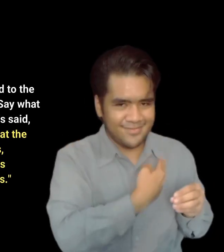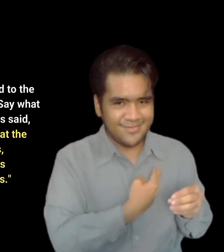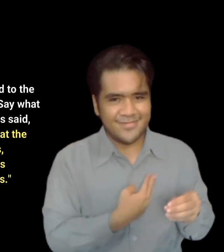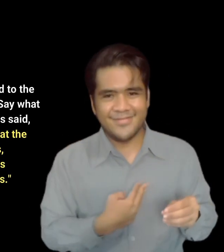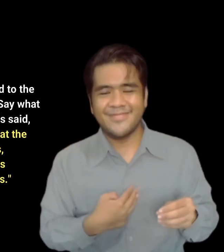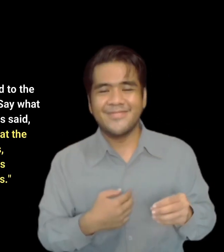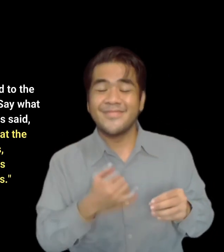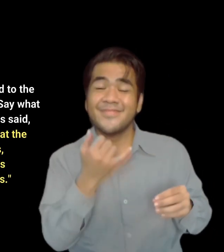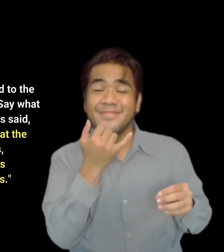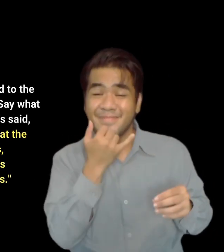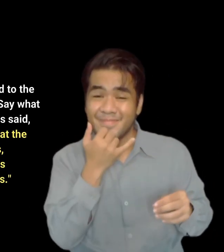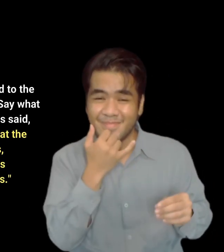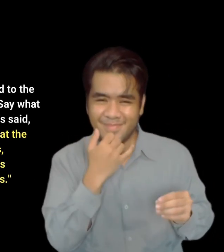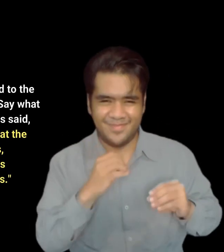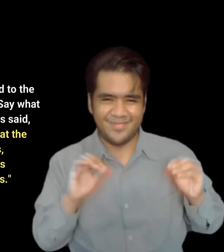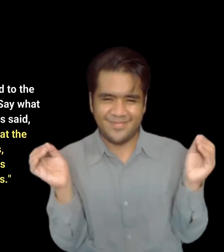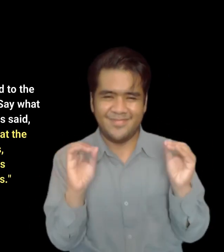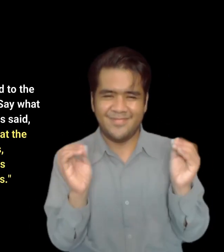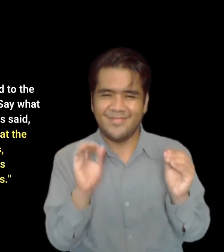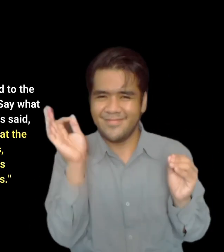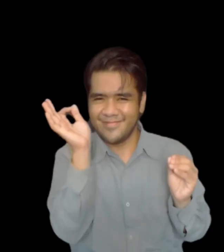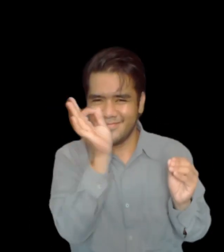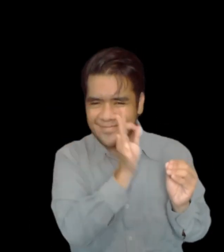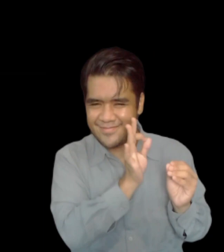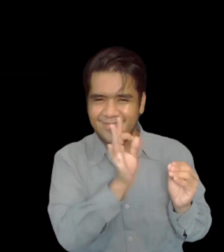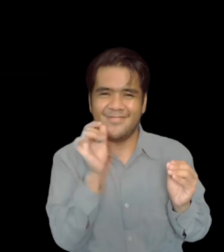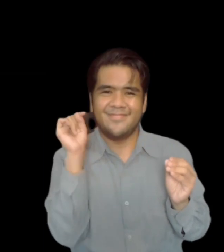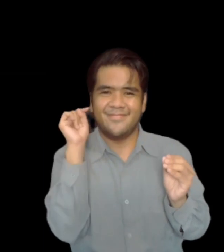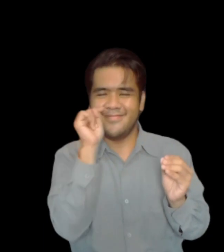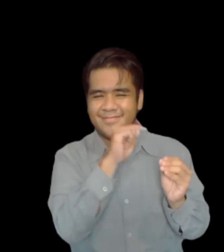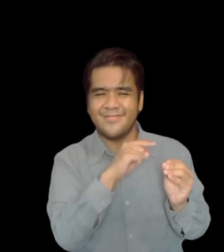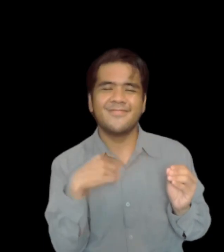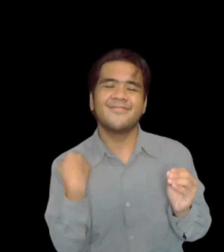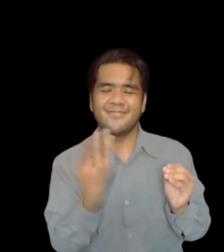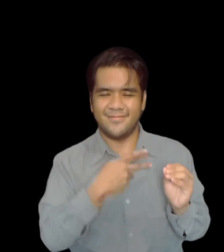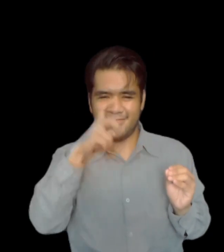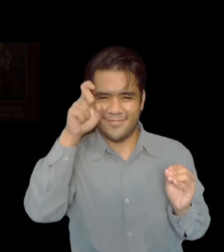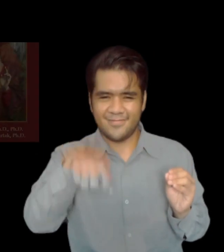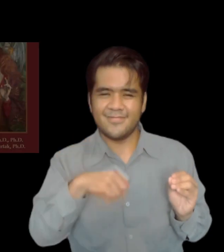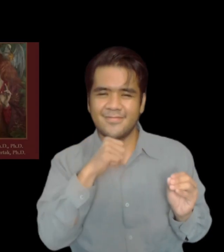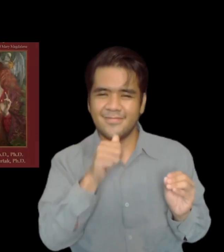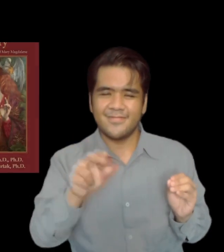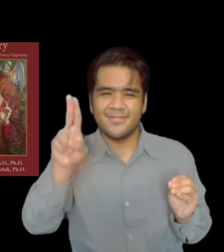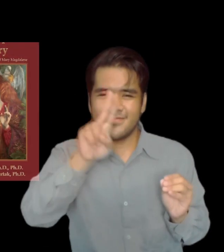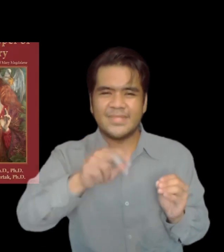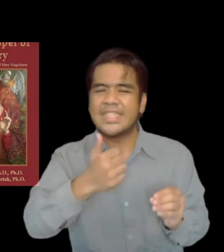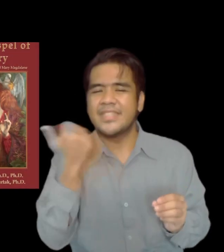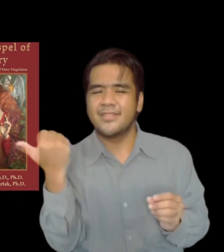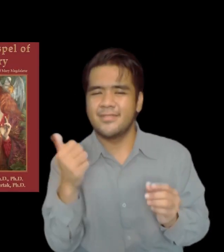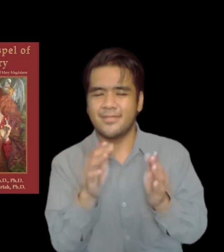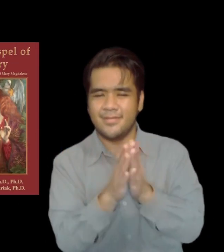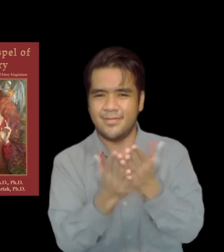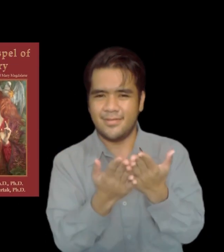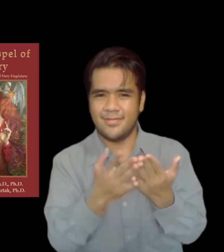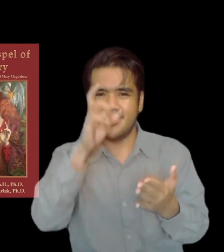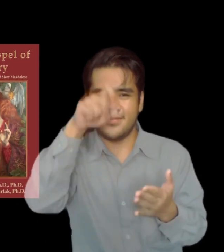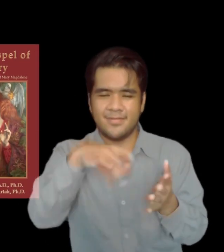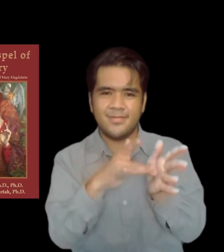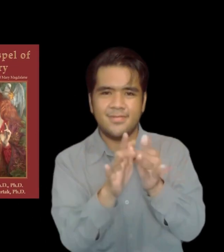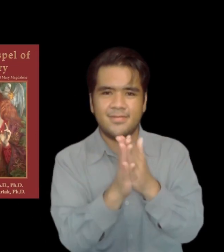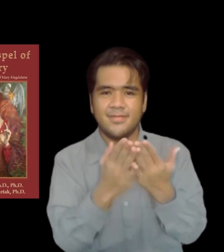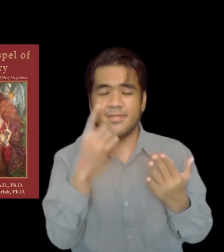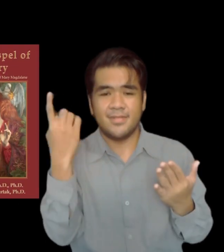Maria Magdalena na tanging sa kanya lamang ipinahayag. Ang mga ito ay ilan lamang sa mga halimbawa kung bakit hindi tayo dapat gumamit ng ibang